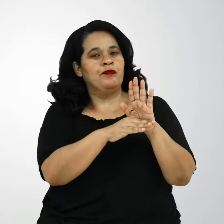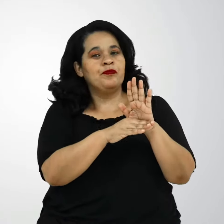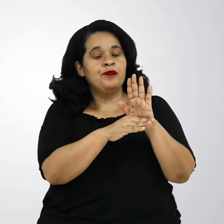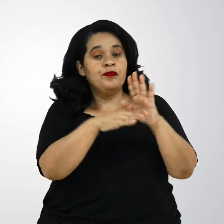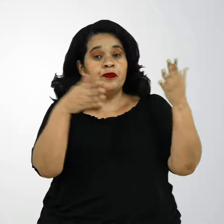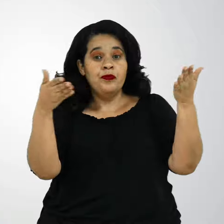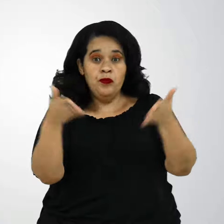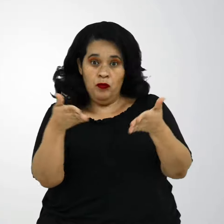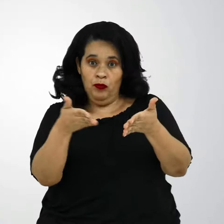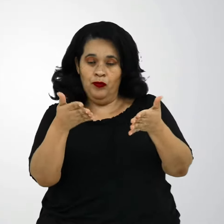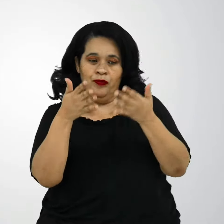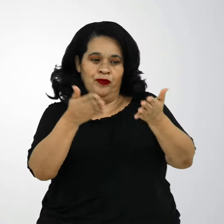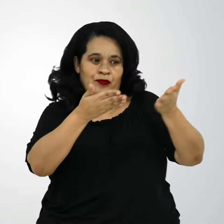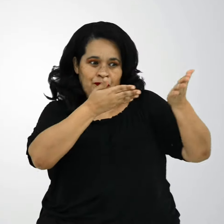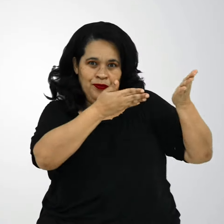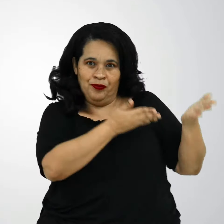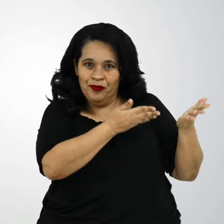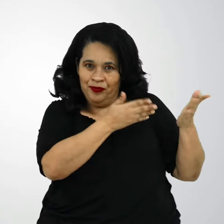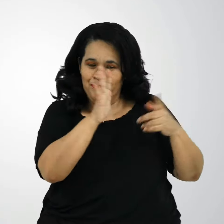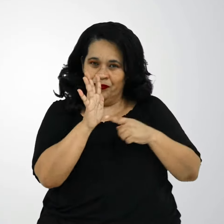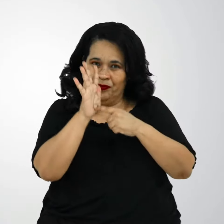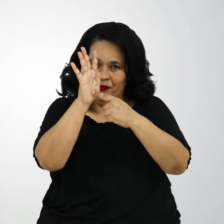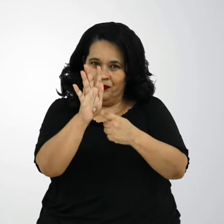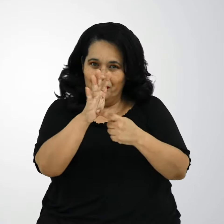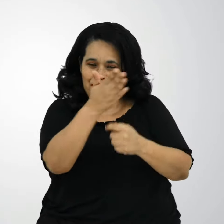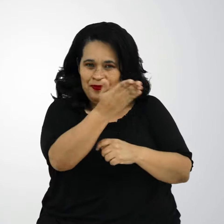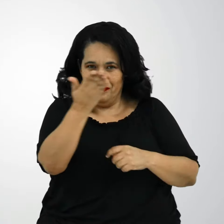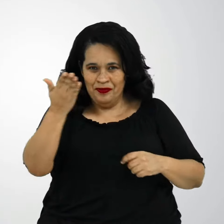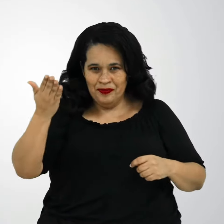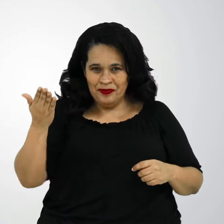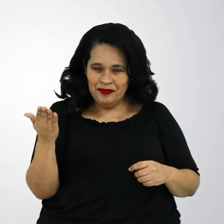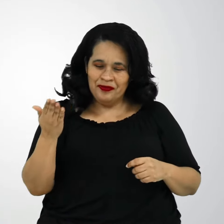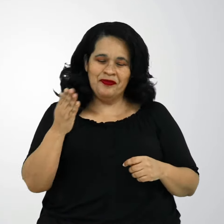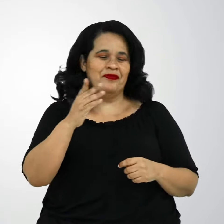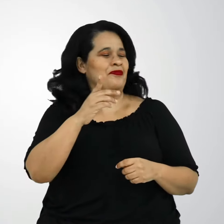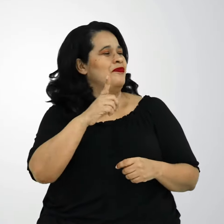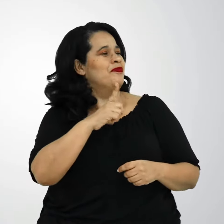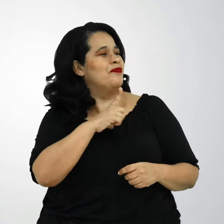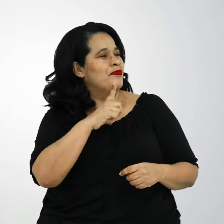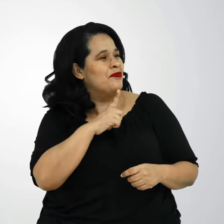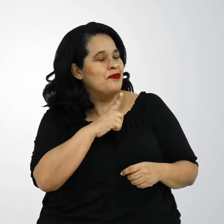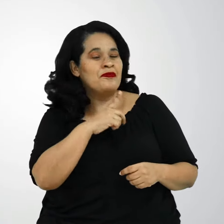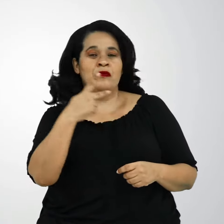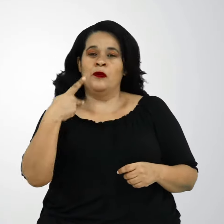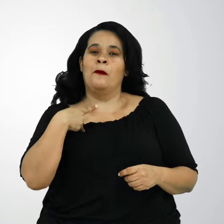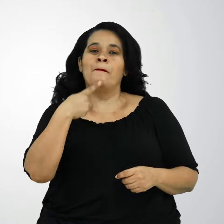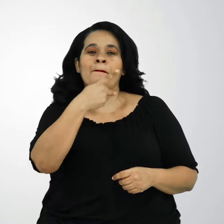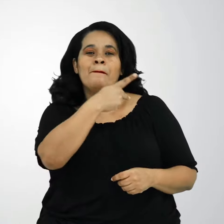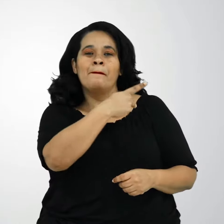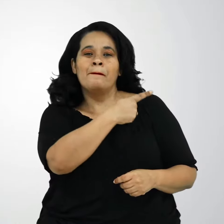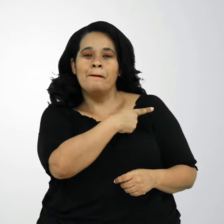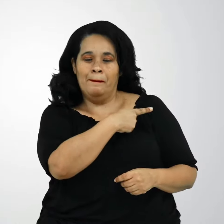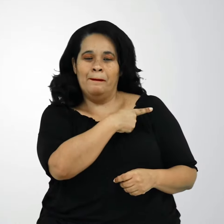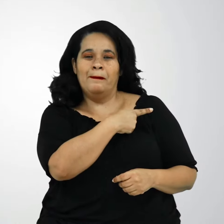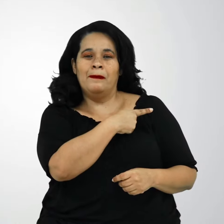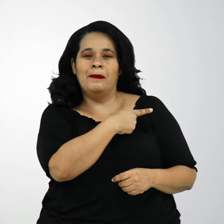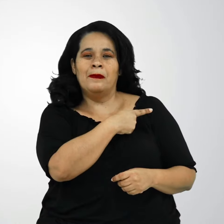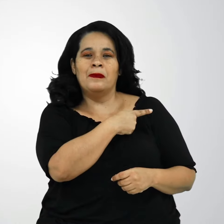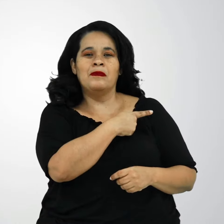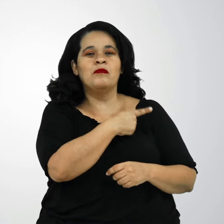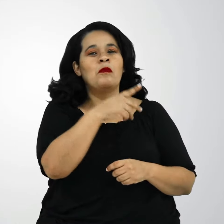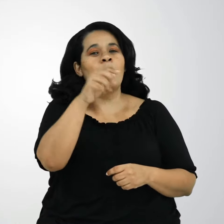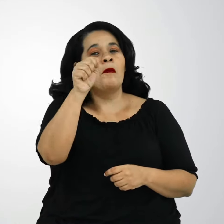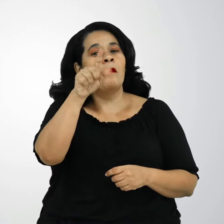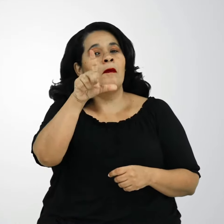nos ajudar nas discussões sobre as 70 semanas, nós temos a alegria de receber novamente no programa Texto e Contexto